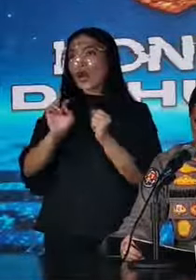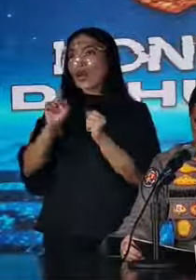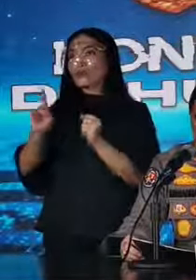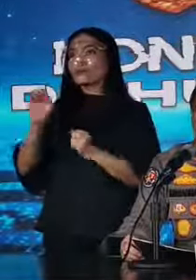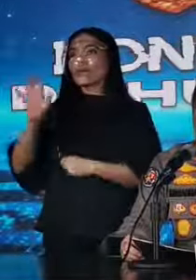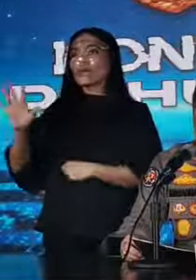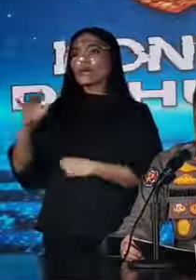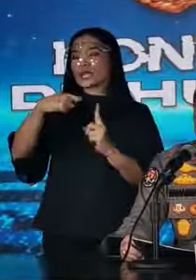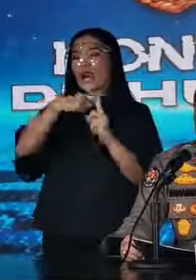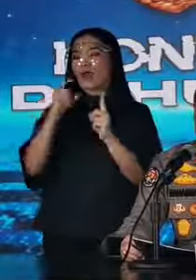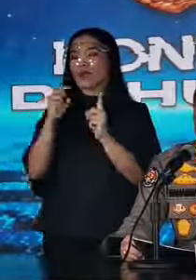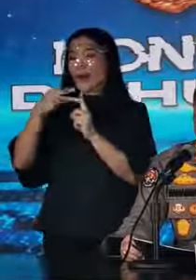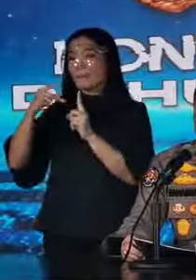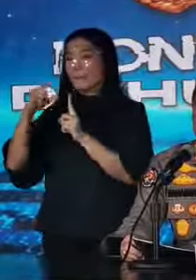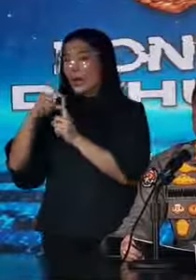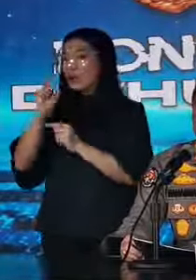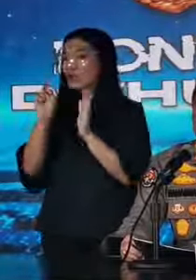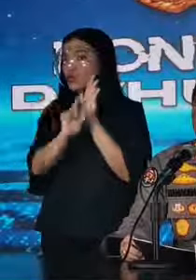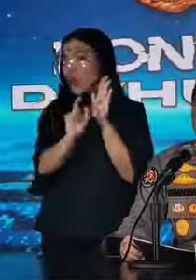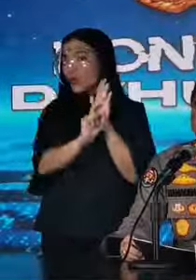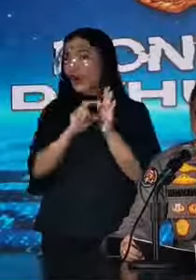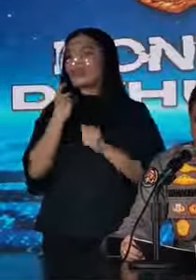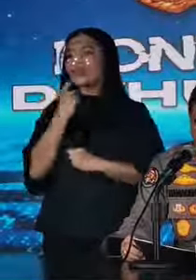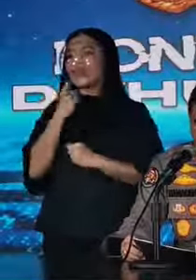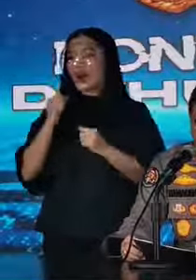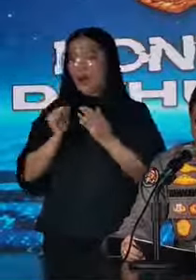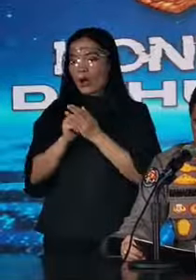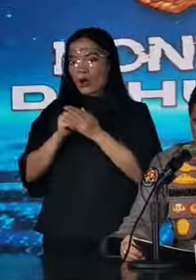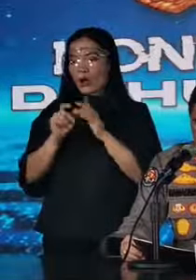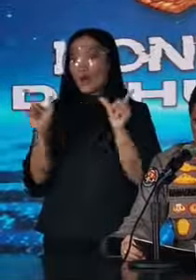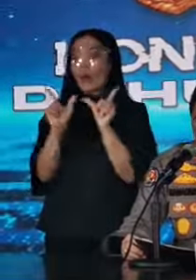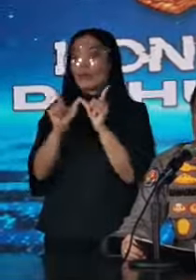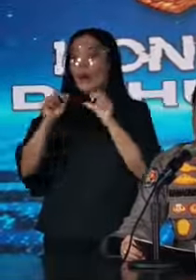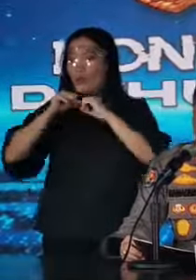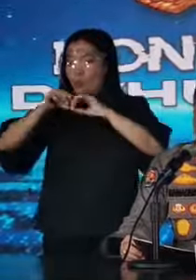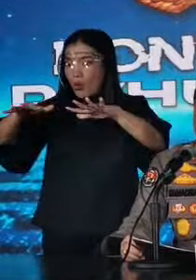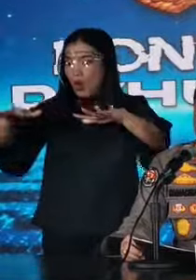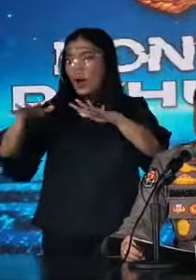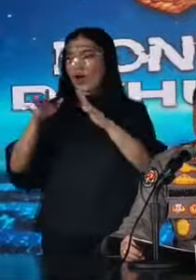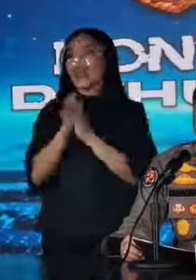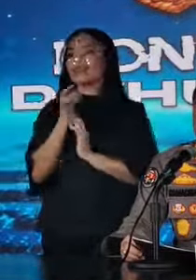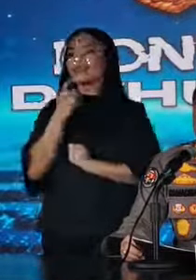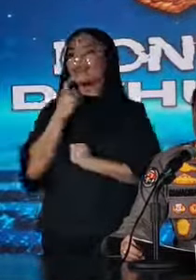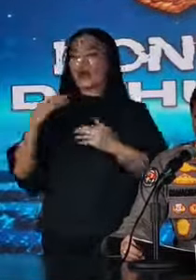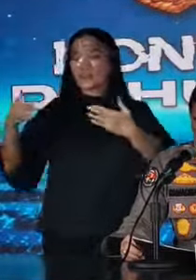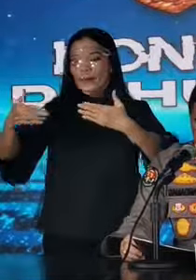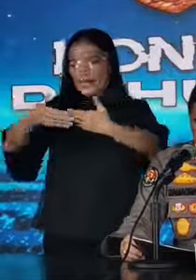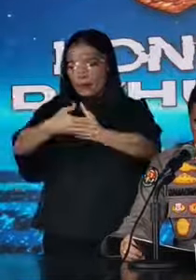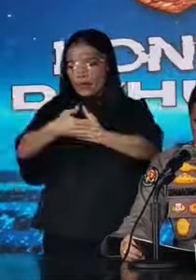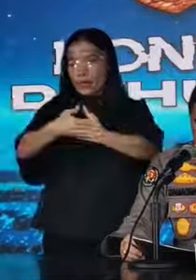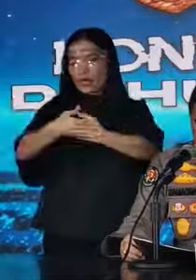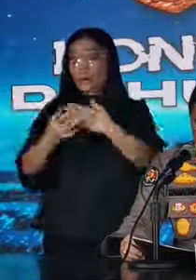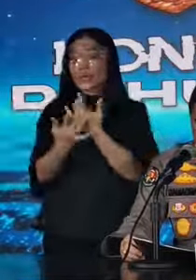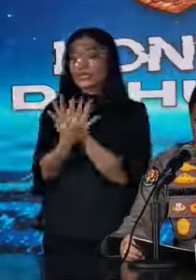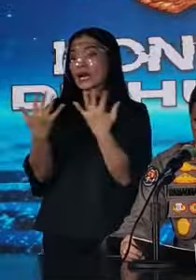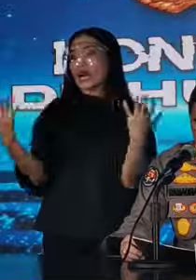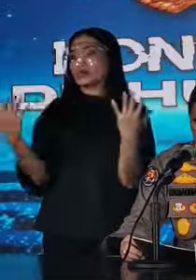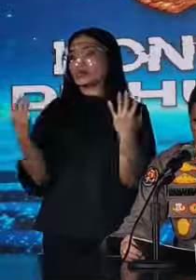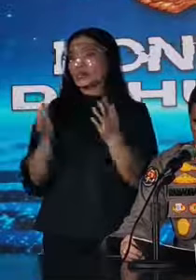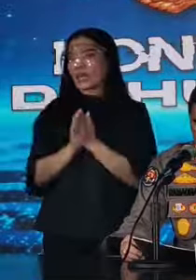KUHP, Undang-Undang tentang Wabah Penyakit, Undang-Undang tentang Perlindungan Konsumen,